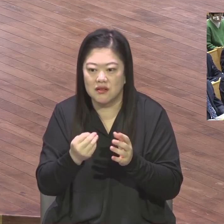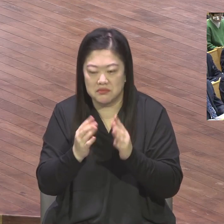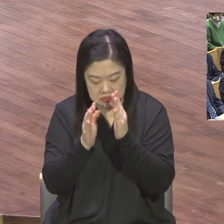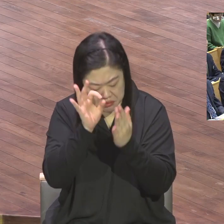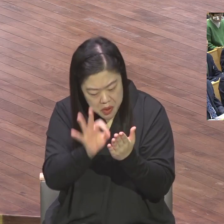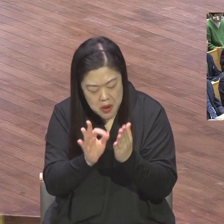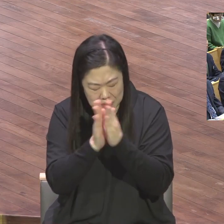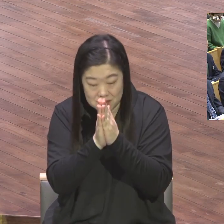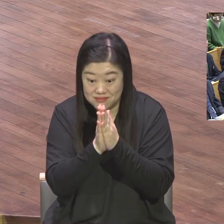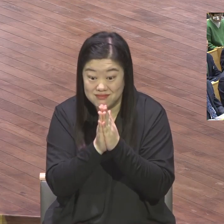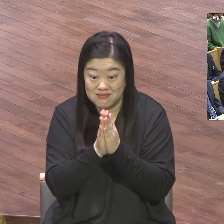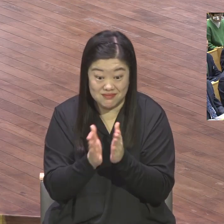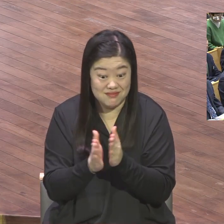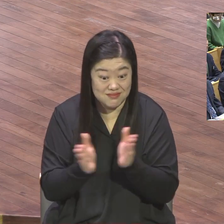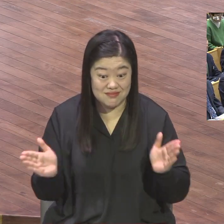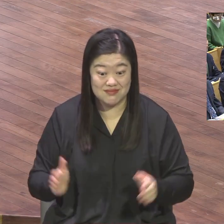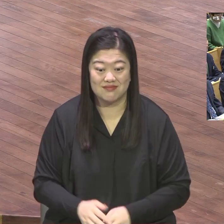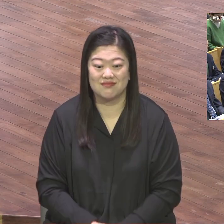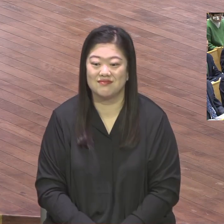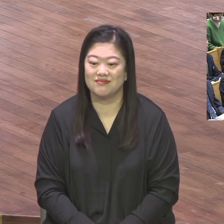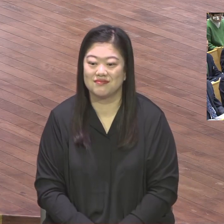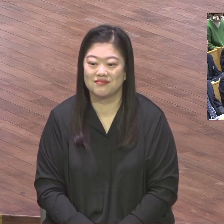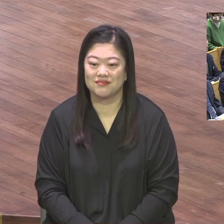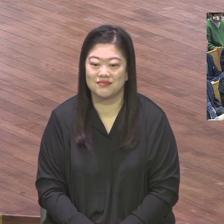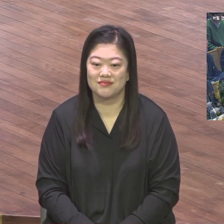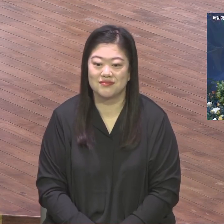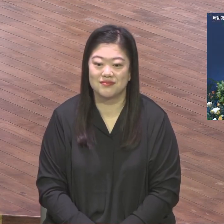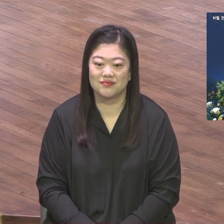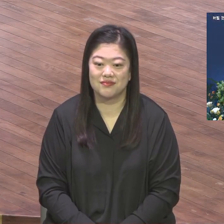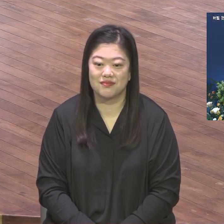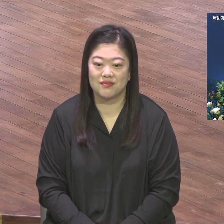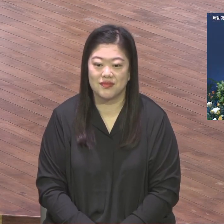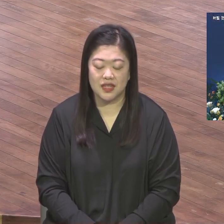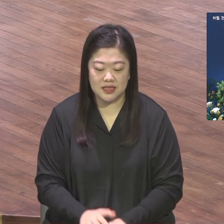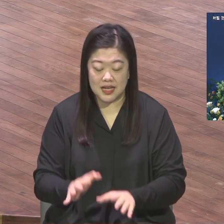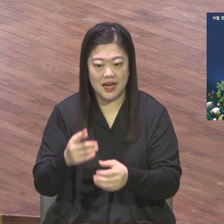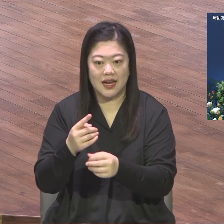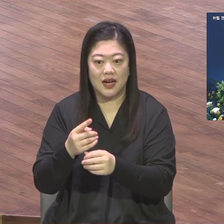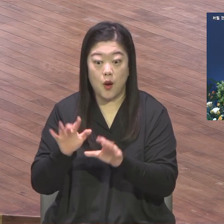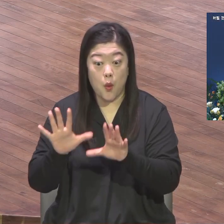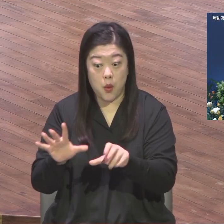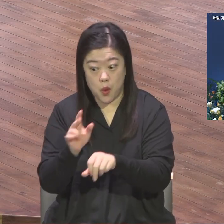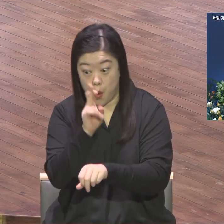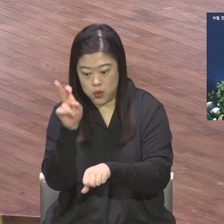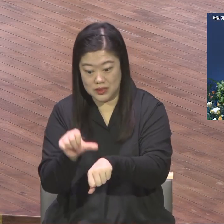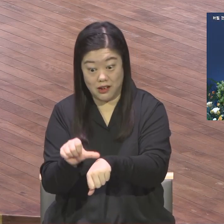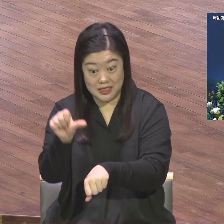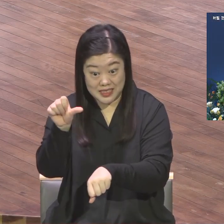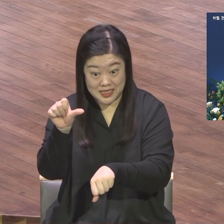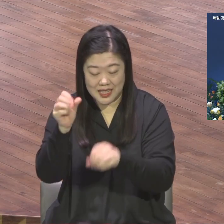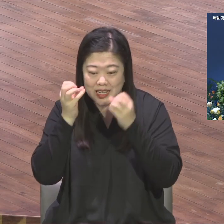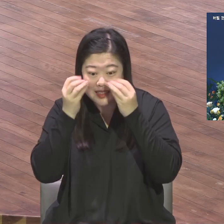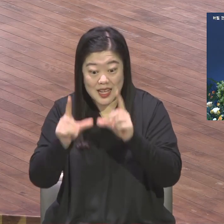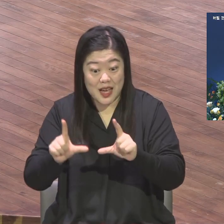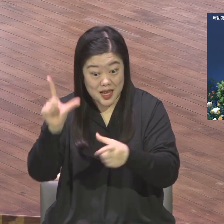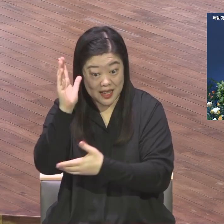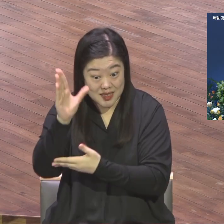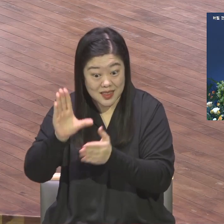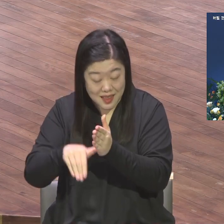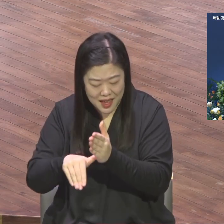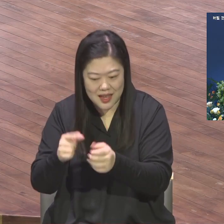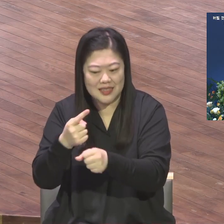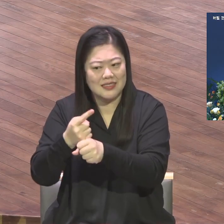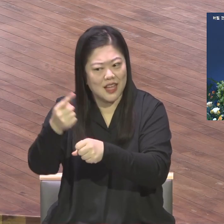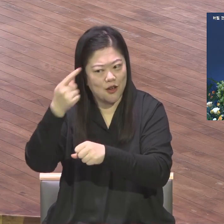원단 메시지를 통해서 내년 응답 방향에 대해서 구체적으로 말씀을 드리겠습니다만은 정말 하나님의